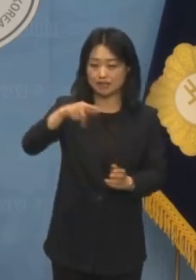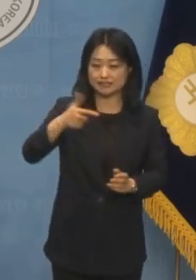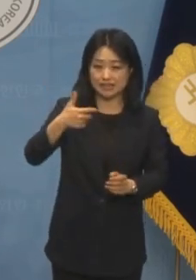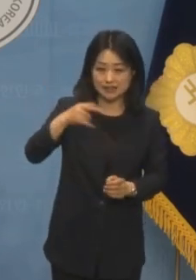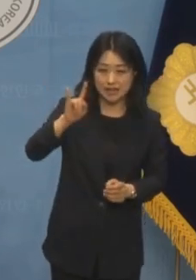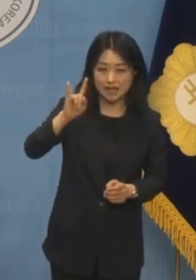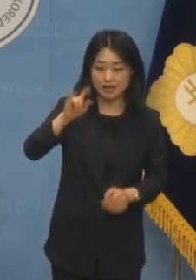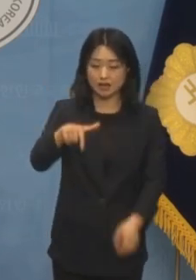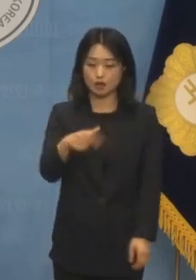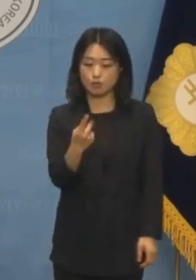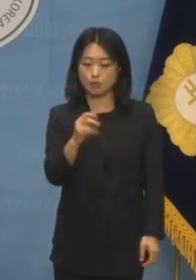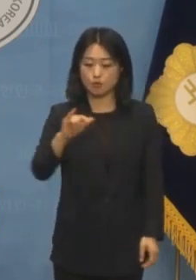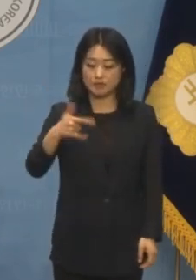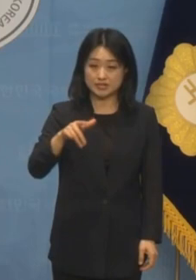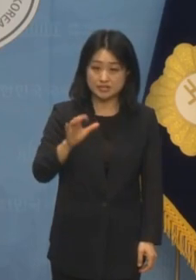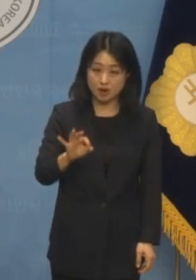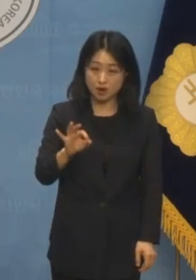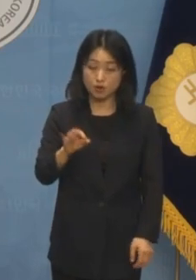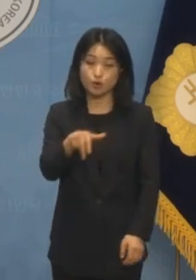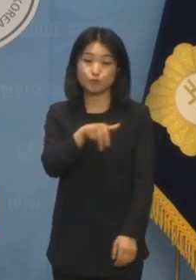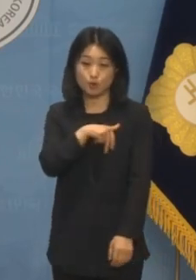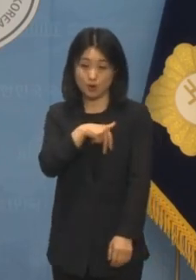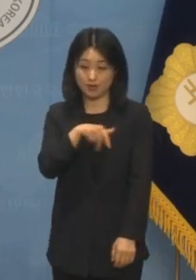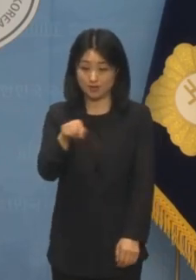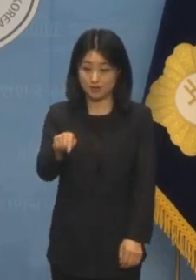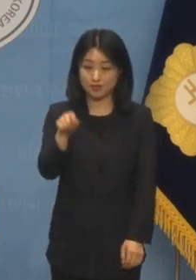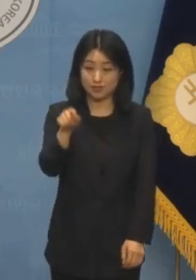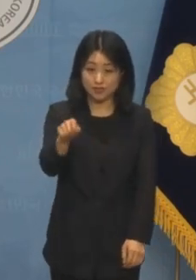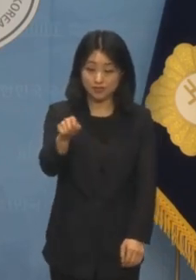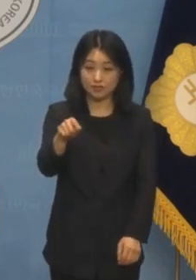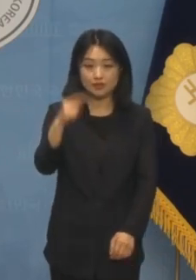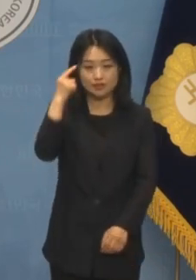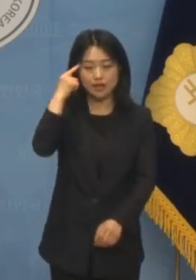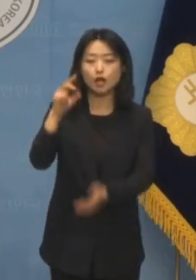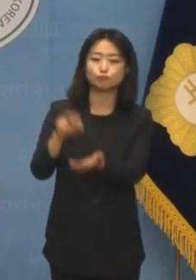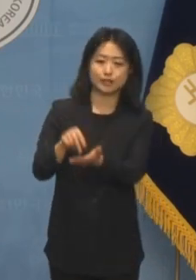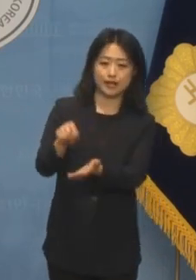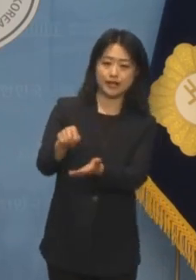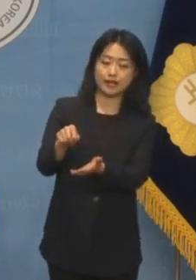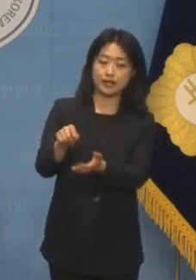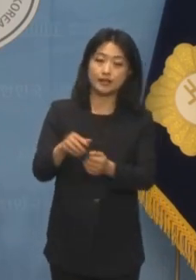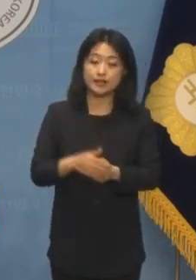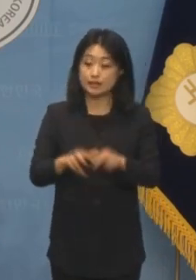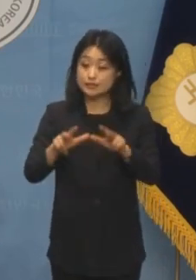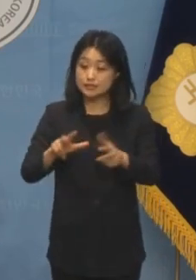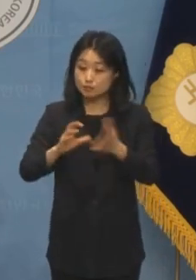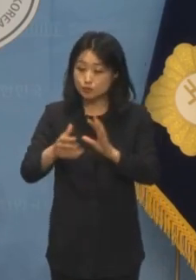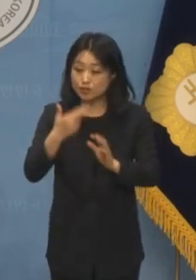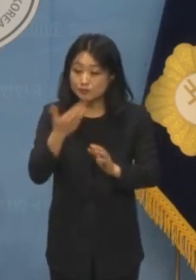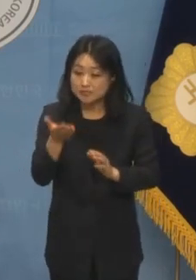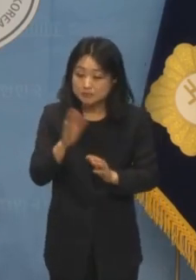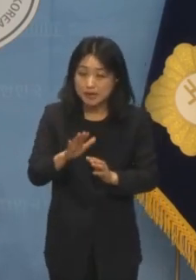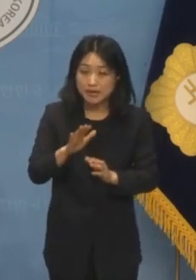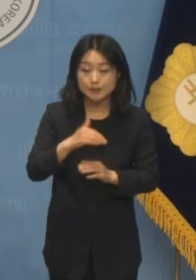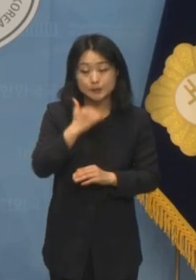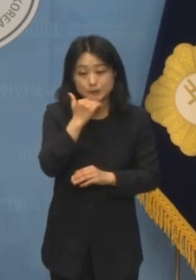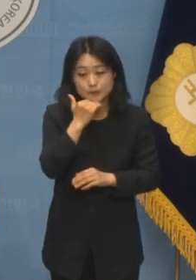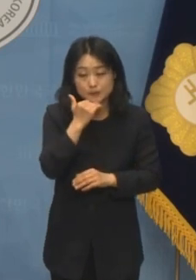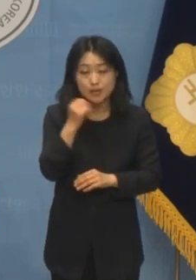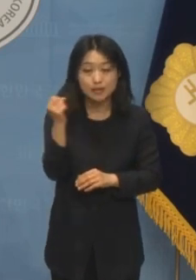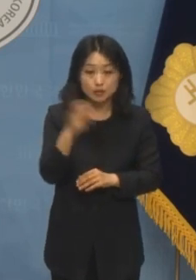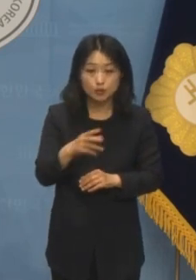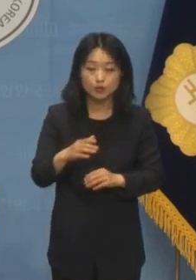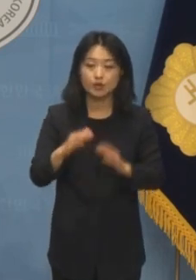의원들입니다. 지금은 논의할 때가 아니라며 선 그었지만 때가 되면 다시 꺼내들 것 같은